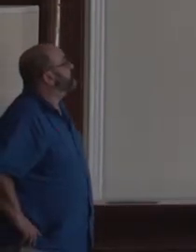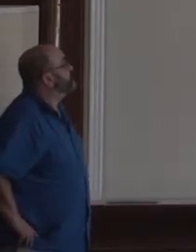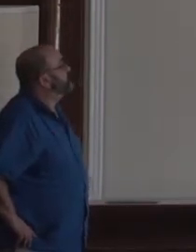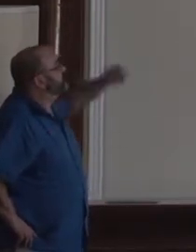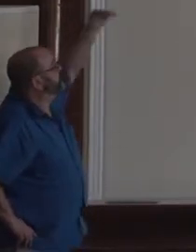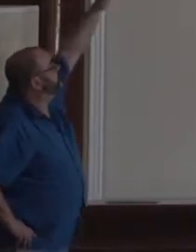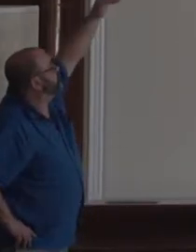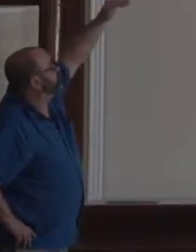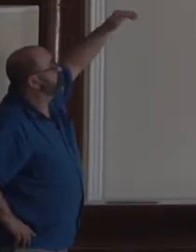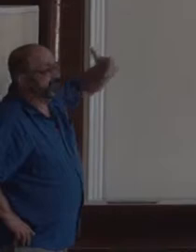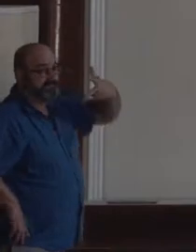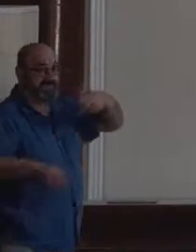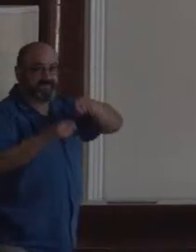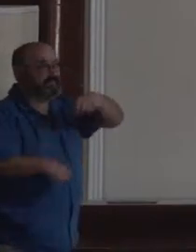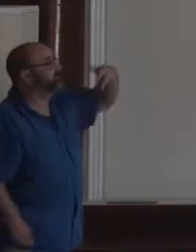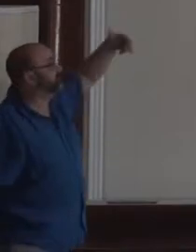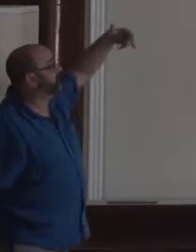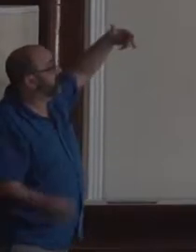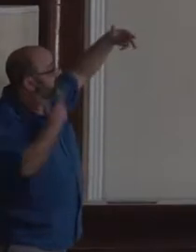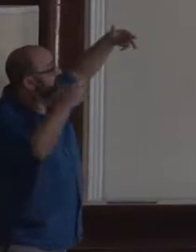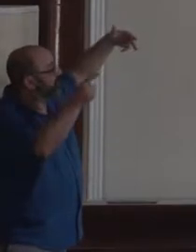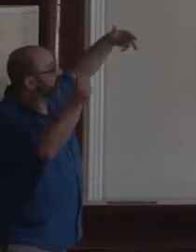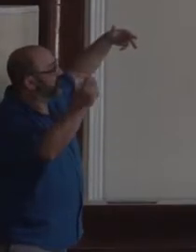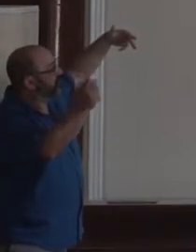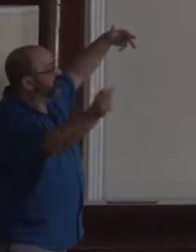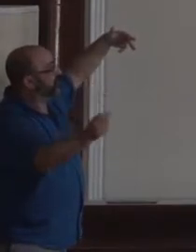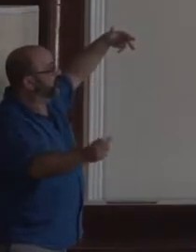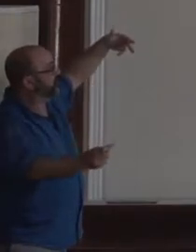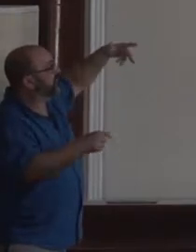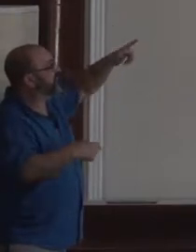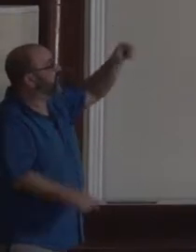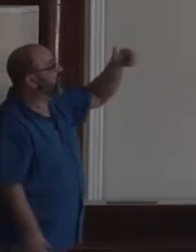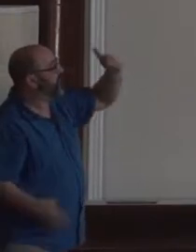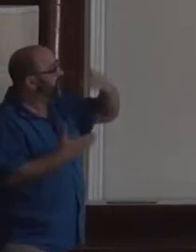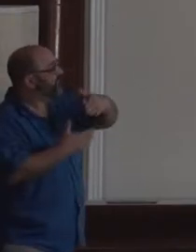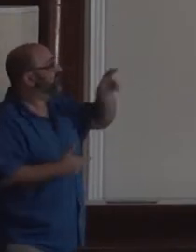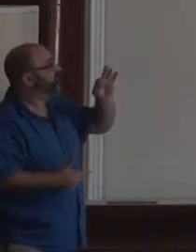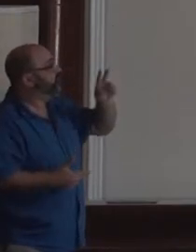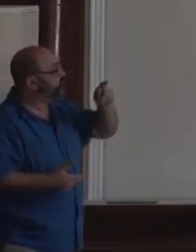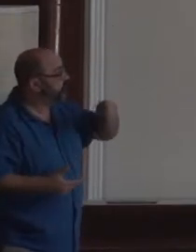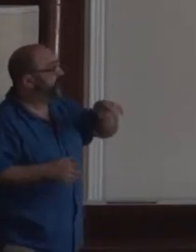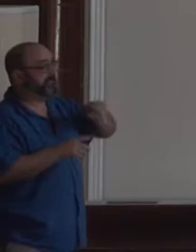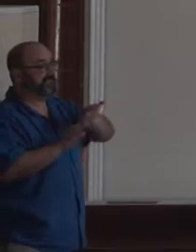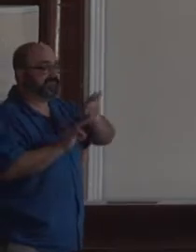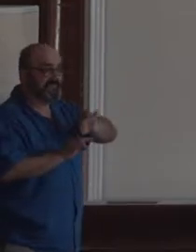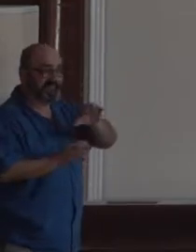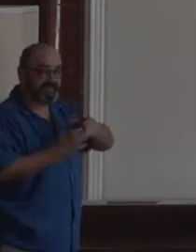Vous voyez qu'il y a eu trois tests exécutés, et à chaque fois, on voit la valeur du paramètre. Donc, trois différentes